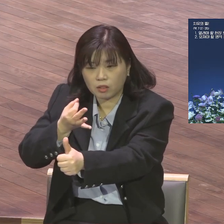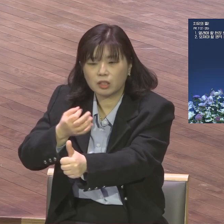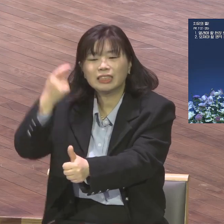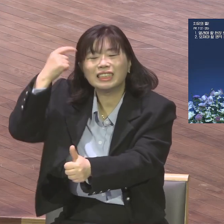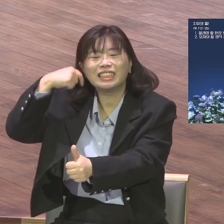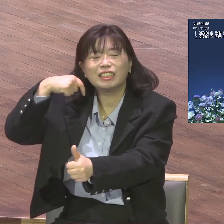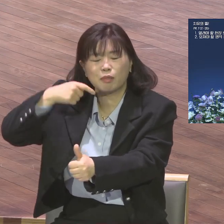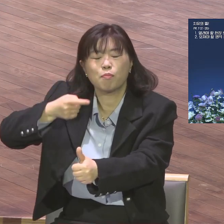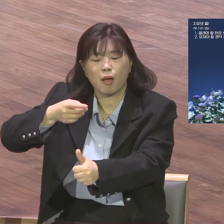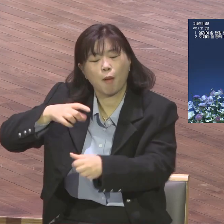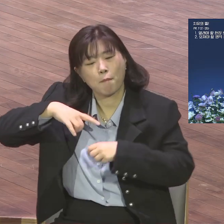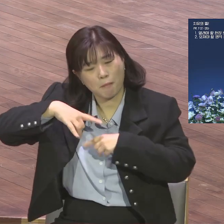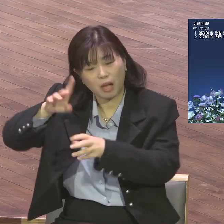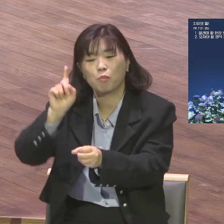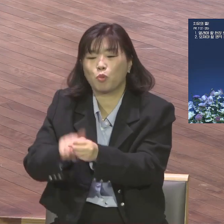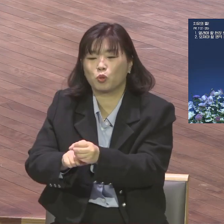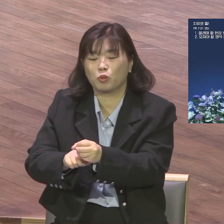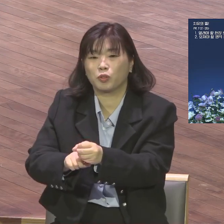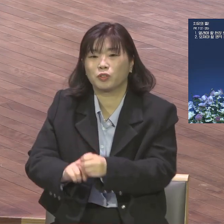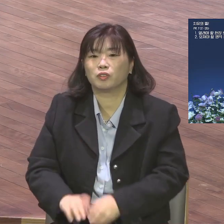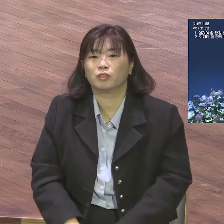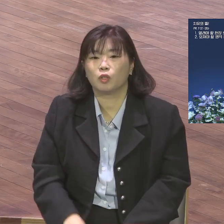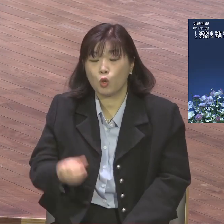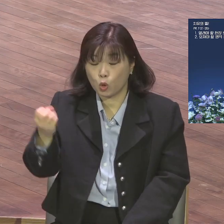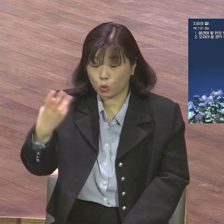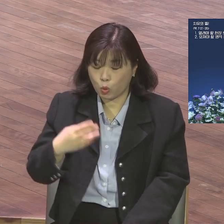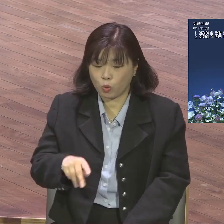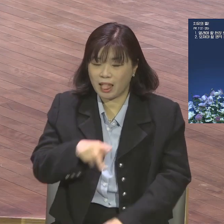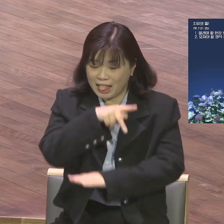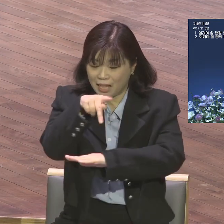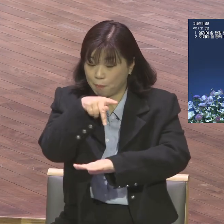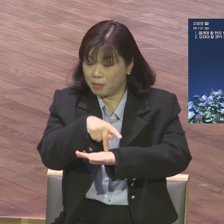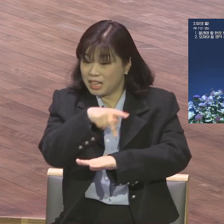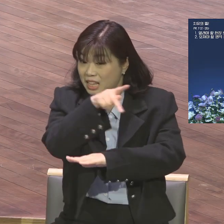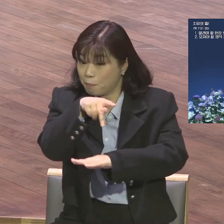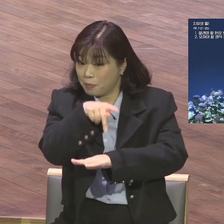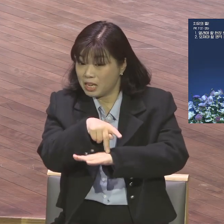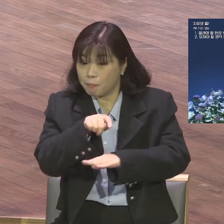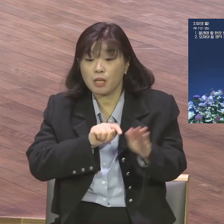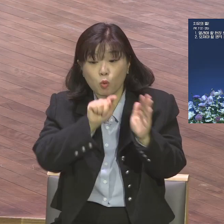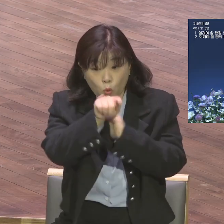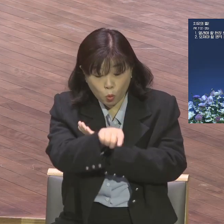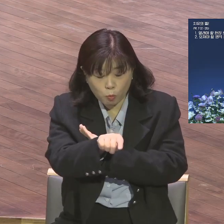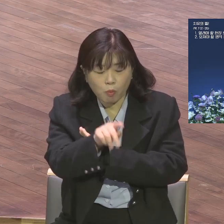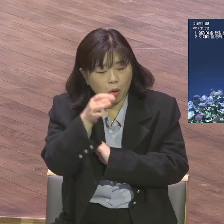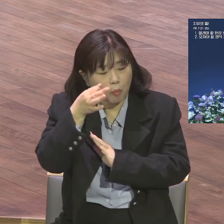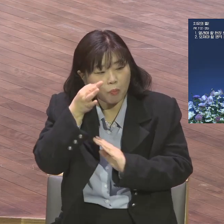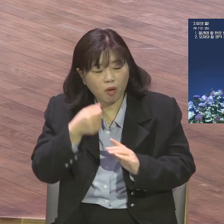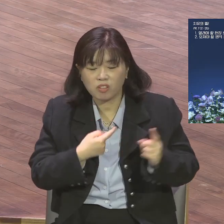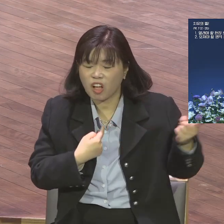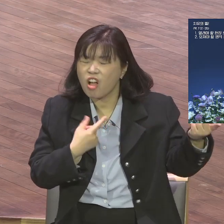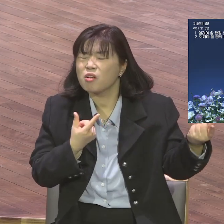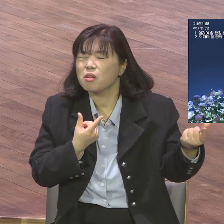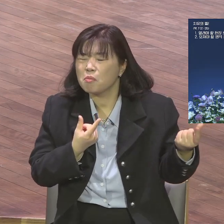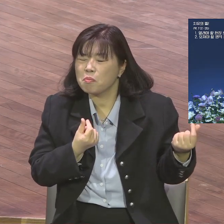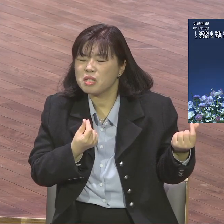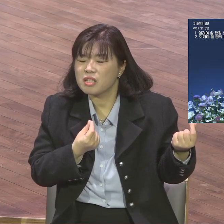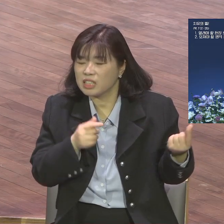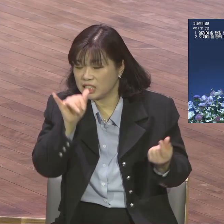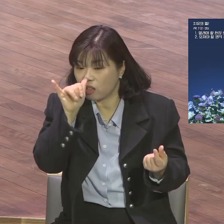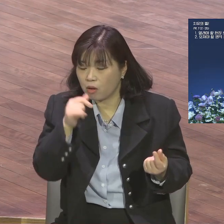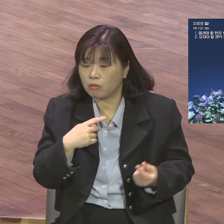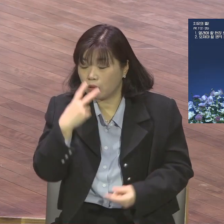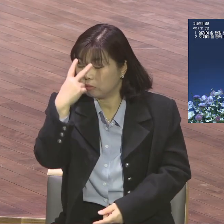필리핀에도 있고 여기도 있어요. 보고 듣지도 못하니까 손으로 이렇게 수화를 해주면 수화 움직이는 걸 듣고 복음을